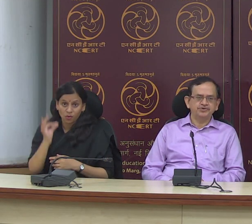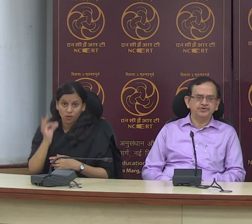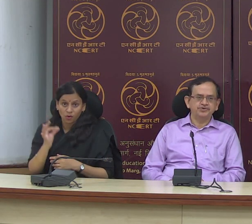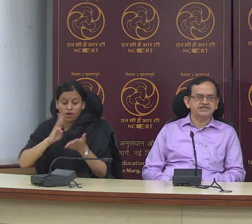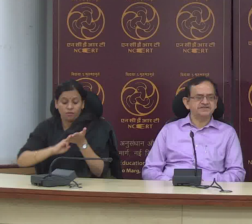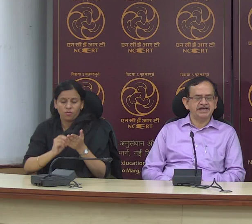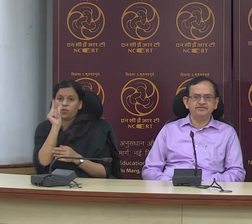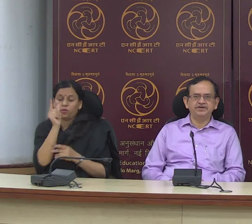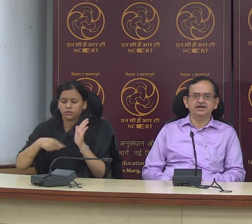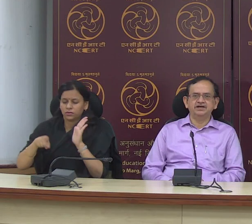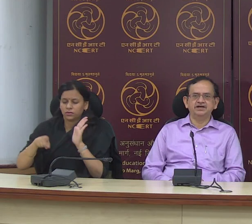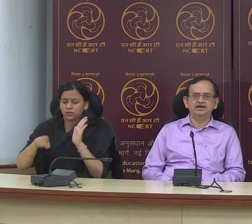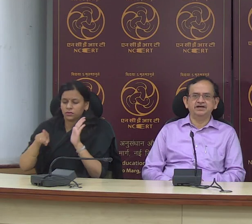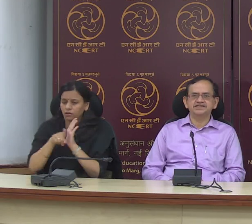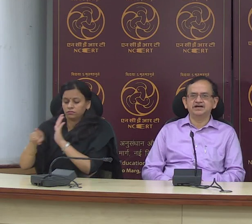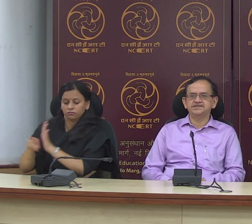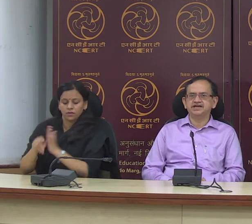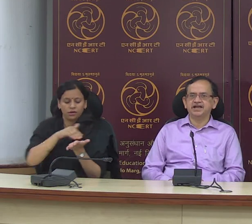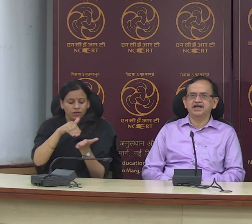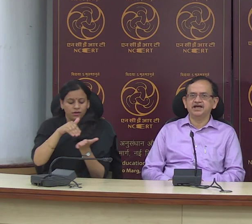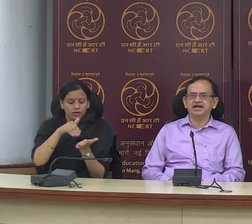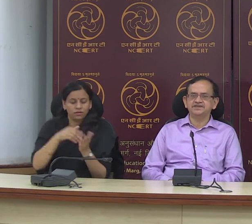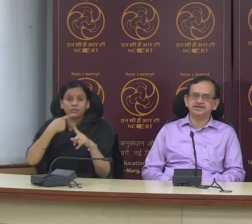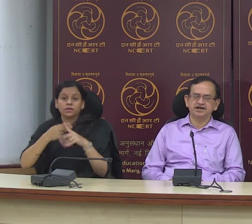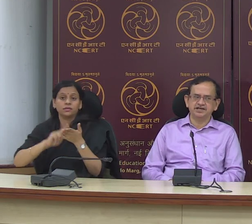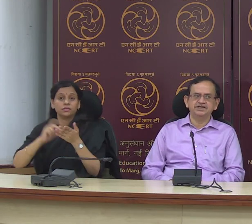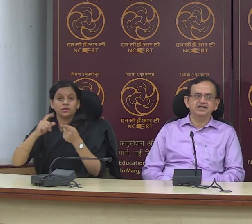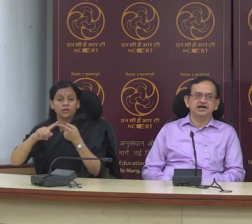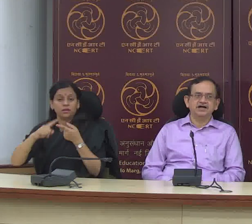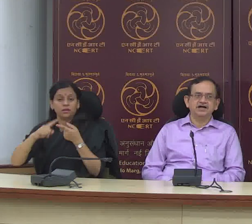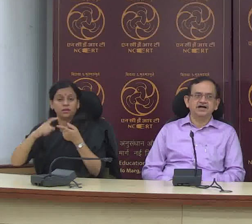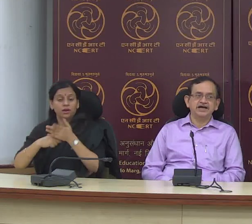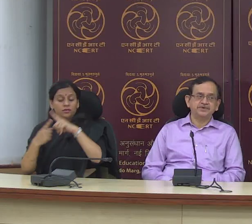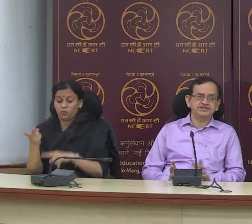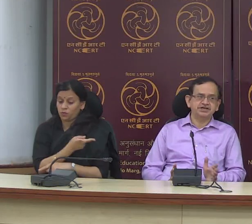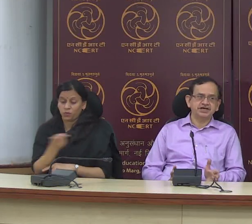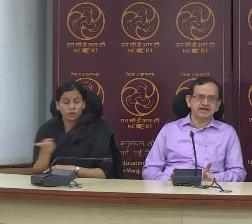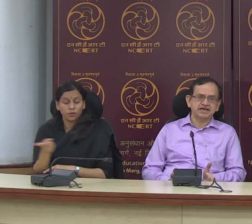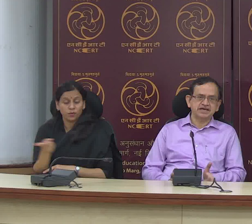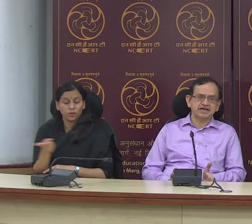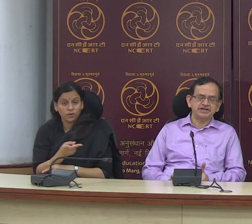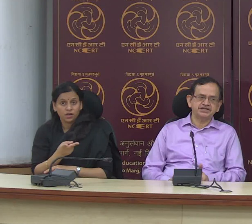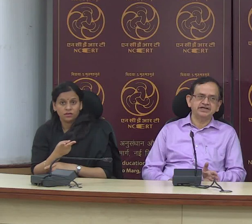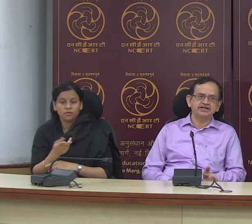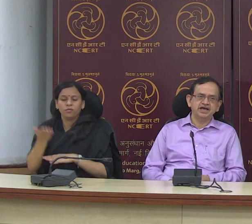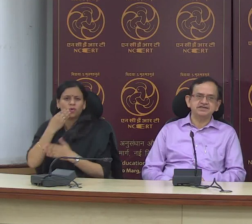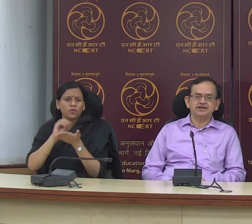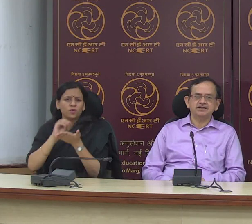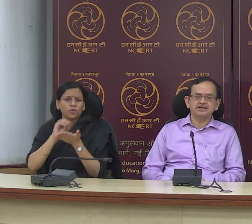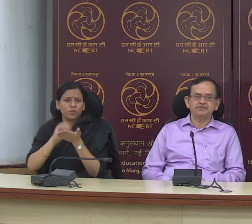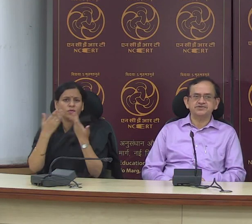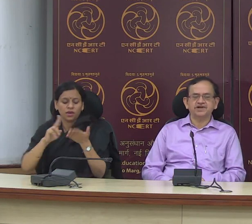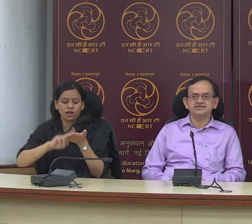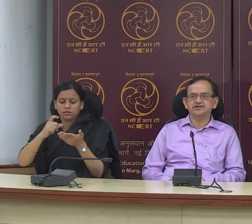MOU which has been signed between ISLRTC and NCERT. as per which, as I mentioned earlier,